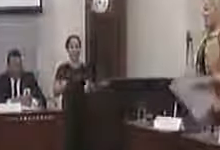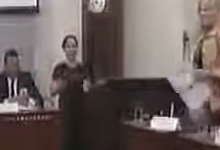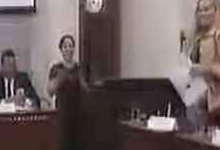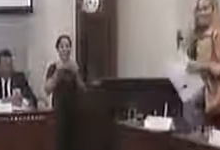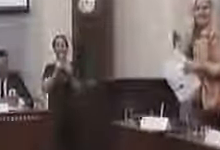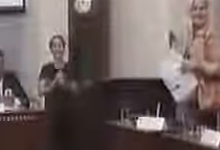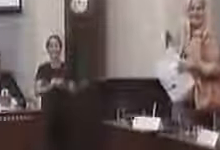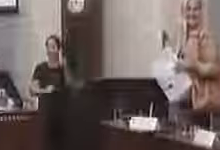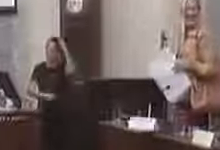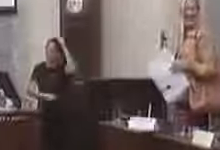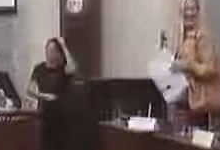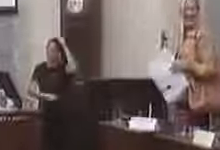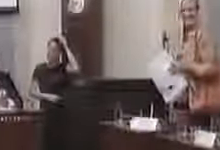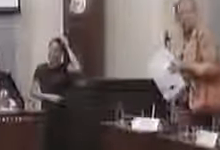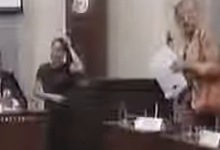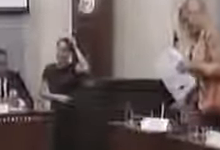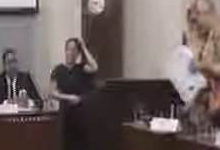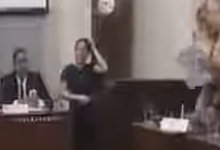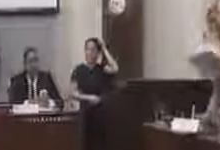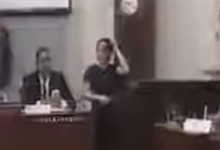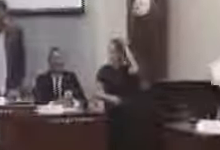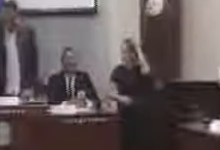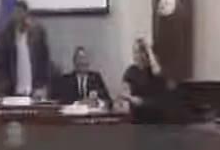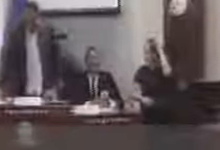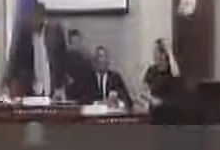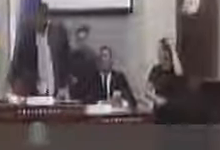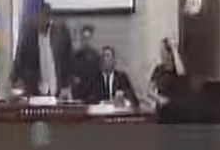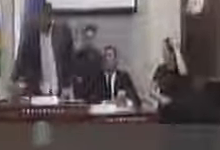as pessoas a pessoa Obrigado.